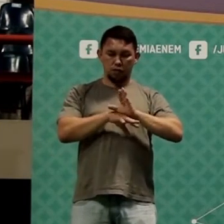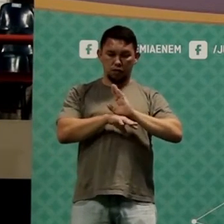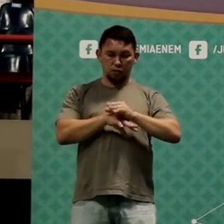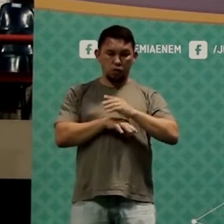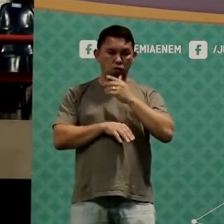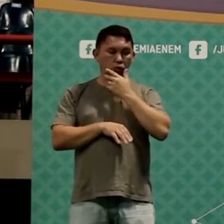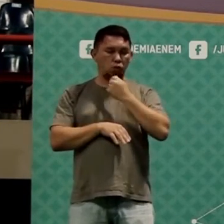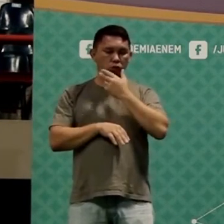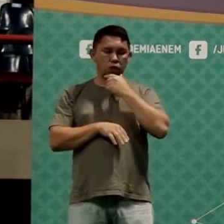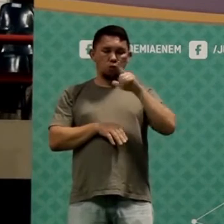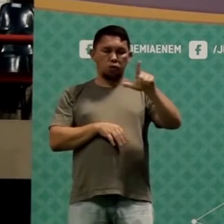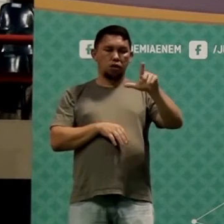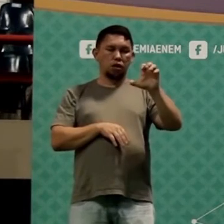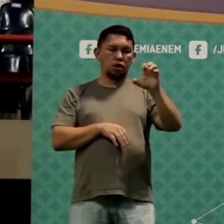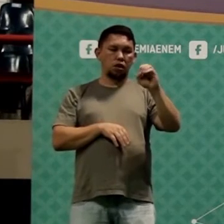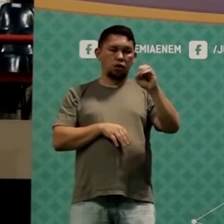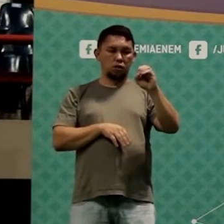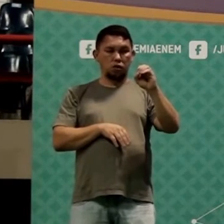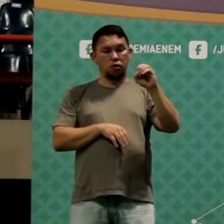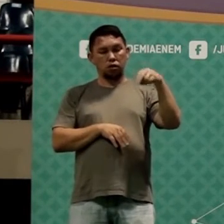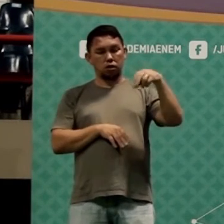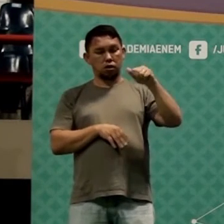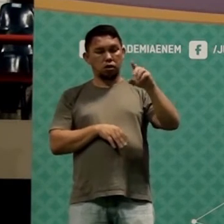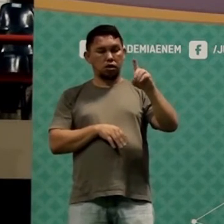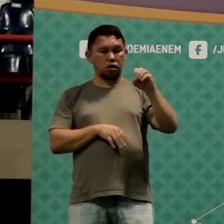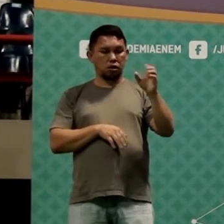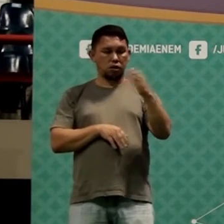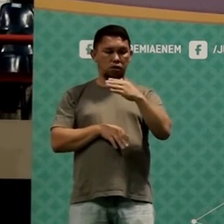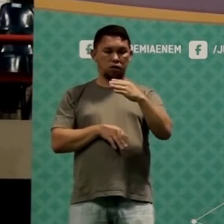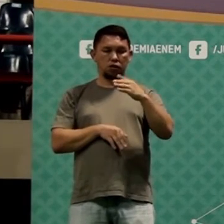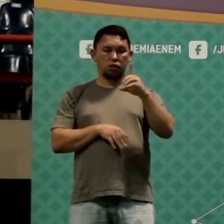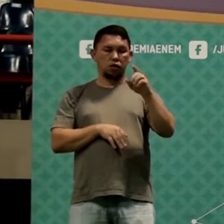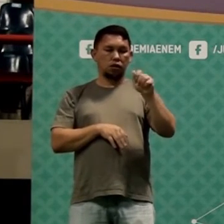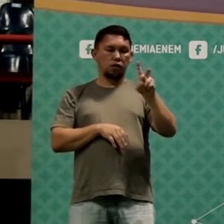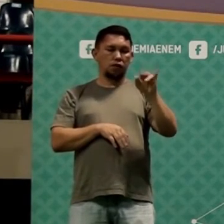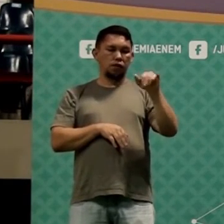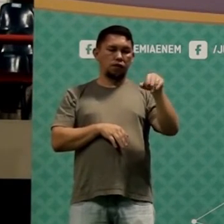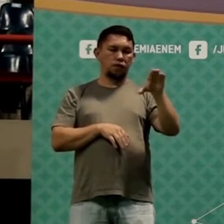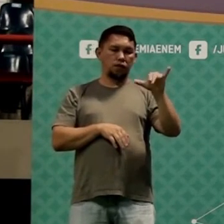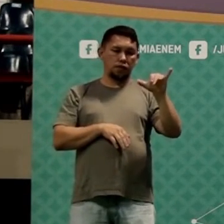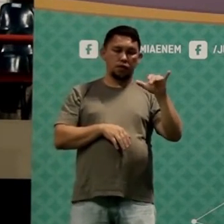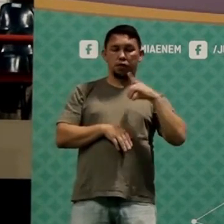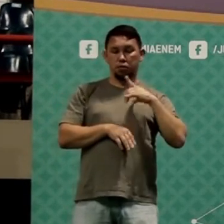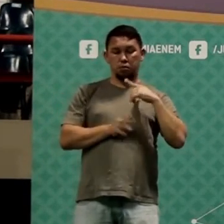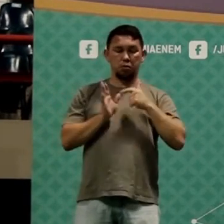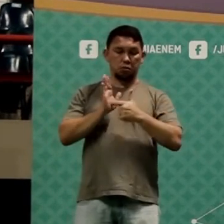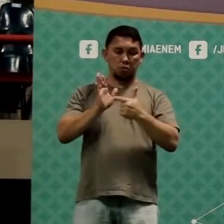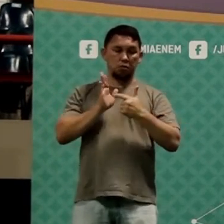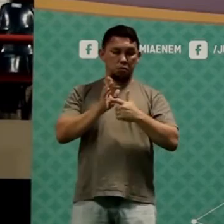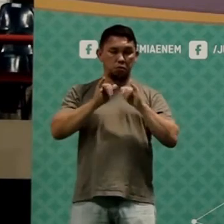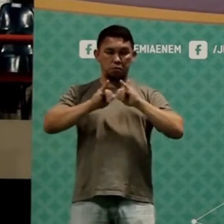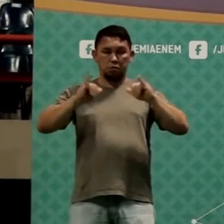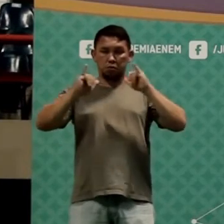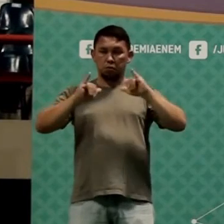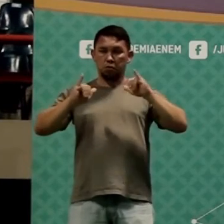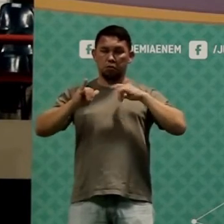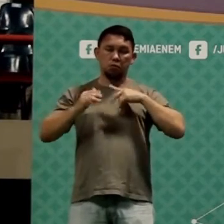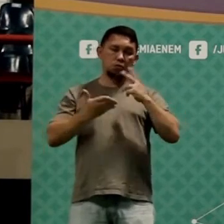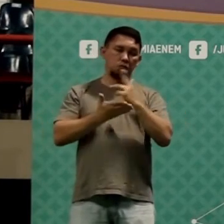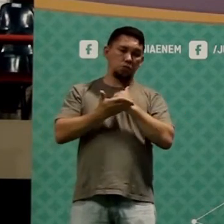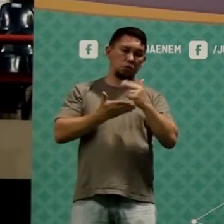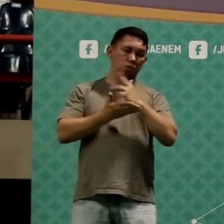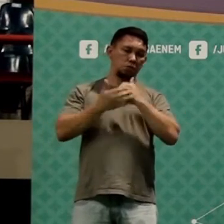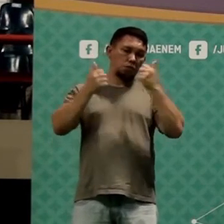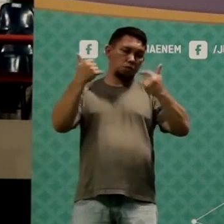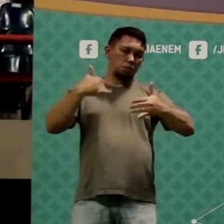da Vinci acredita nessa história. E ele ficava mandando sinais sempre que ele podia nos quadros